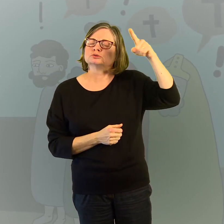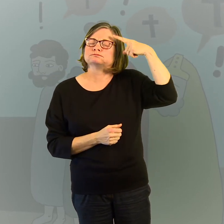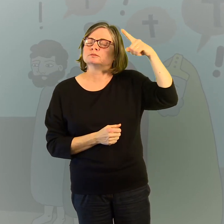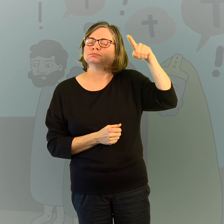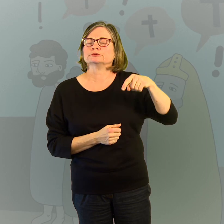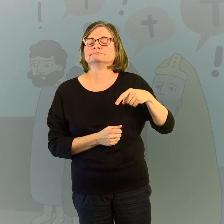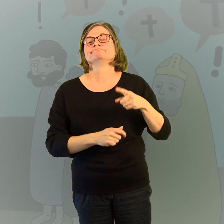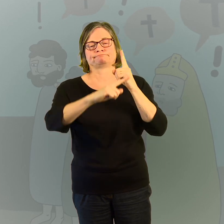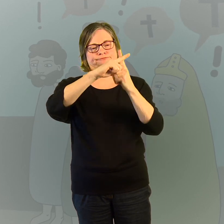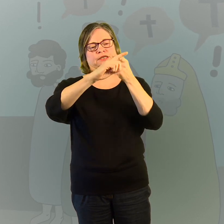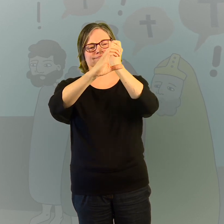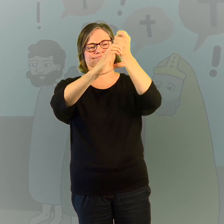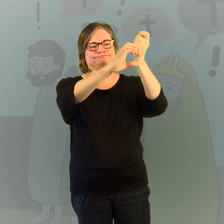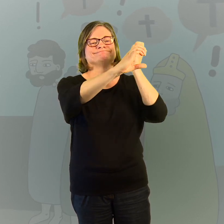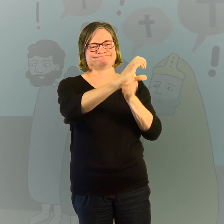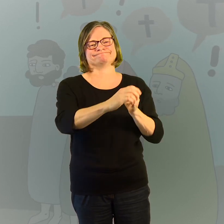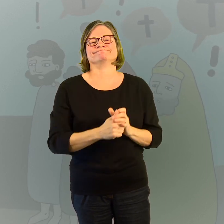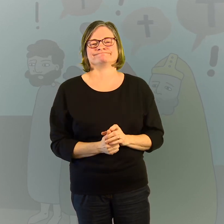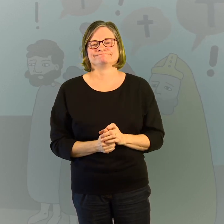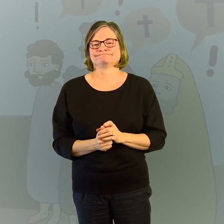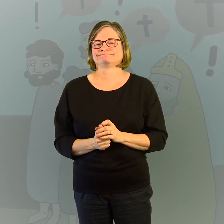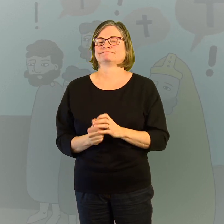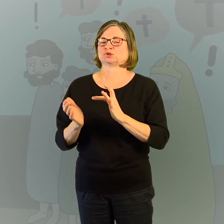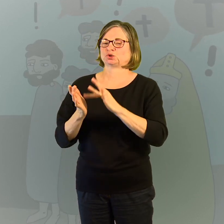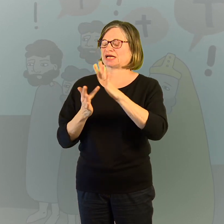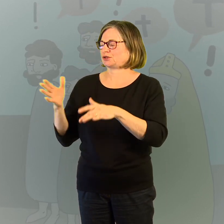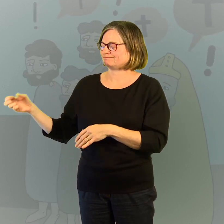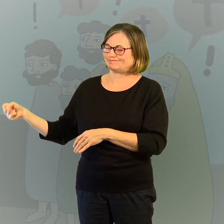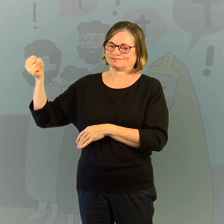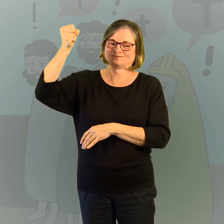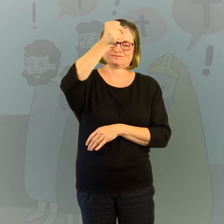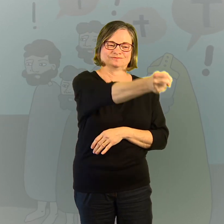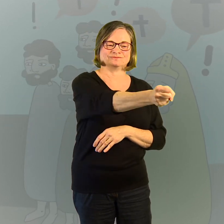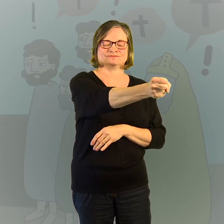cloue sur une croix. On emmène donc Jésus.